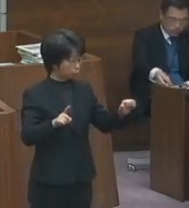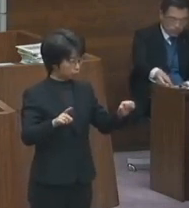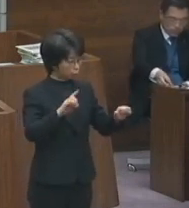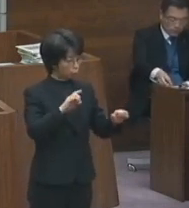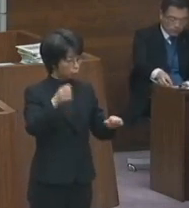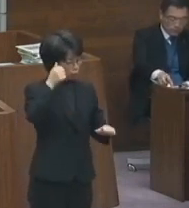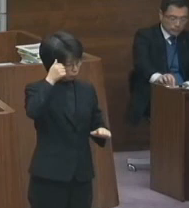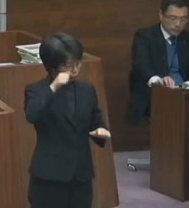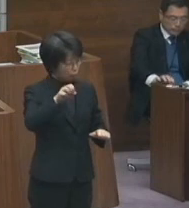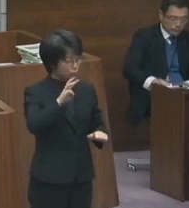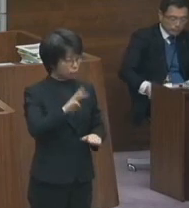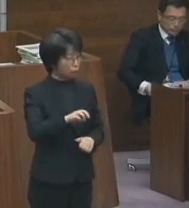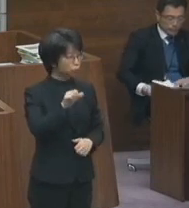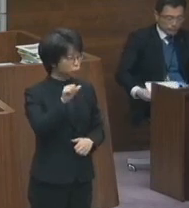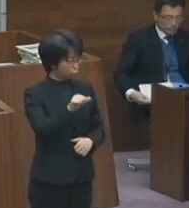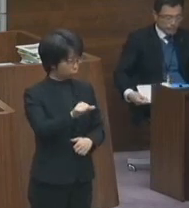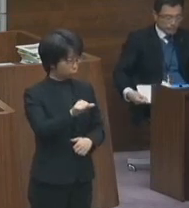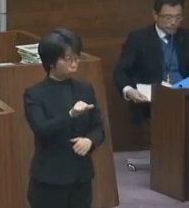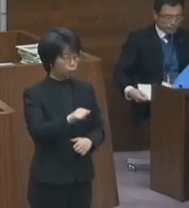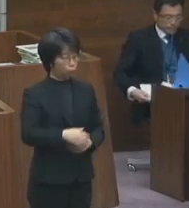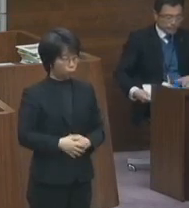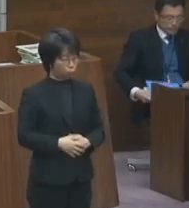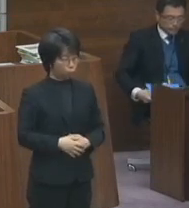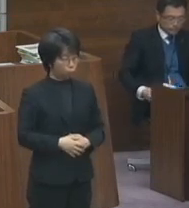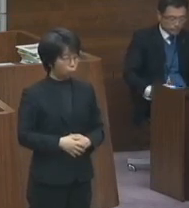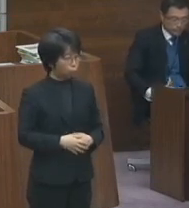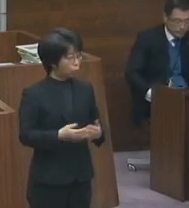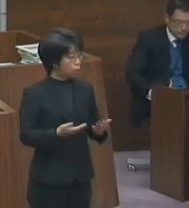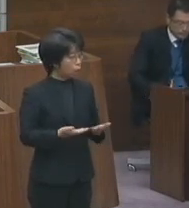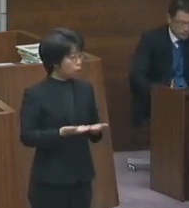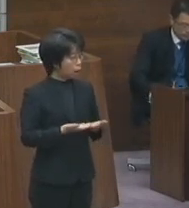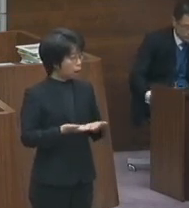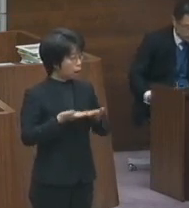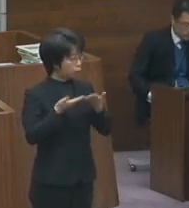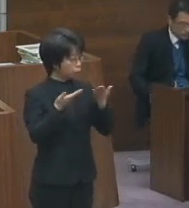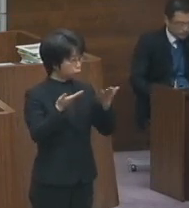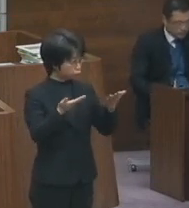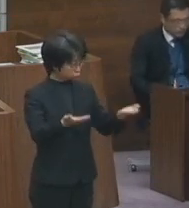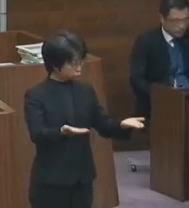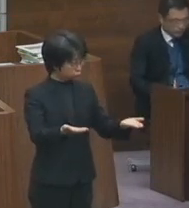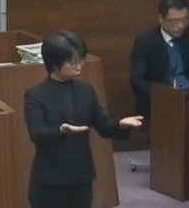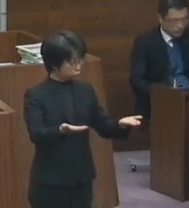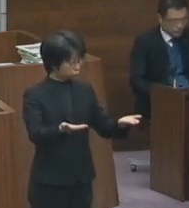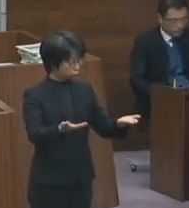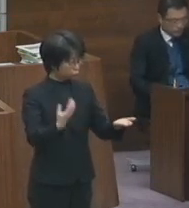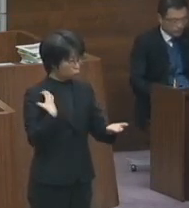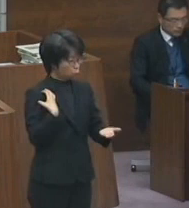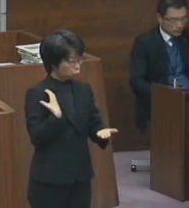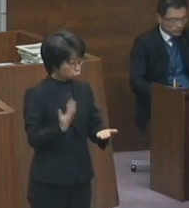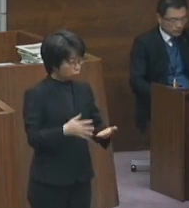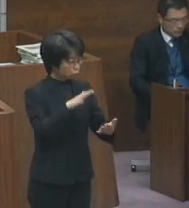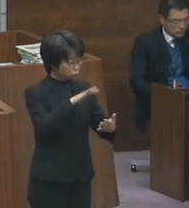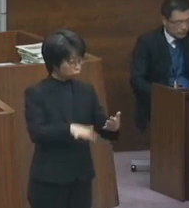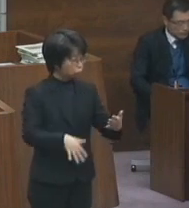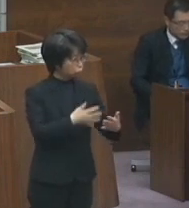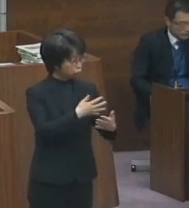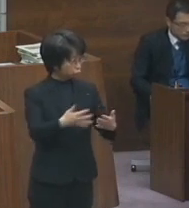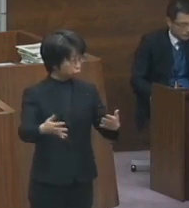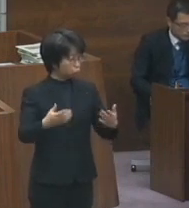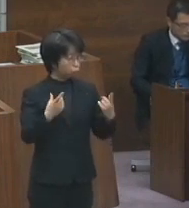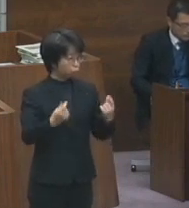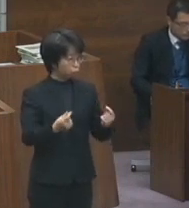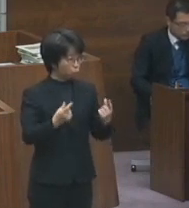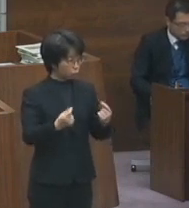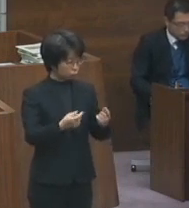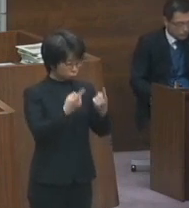案35件につきましては、お手元にご配布いたしております付託区分表記載のとおり、